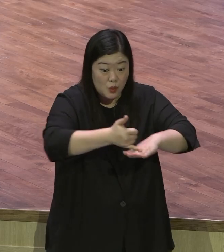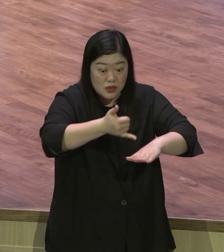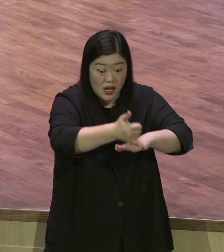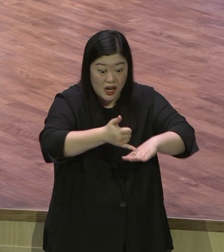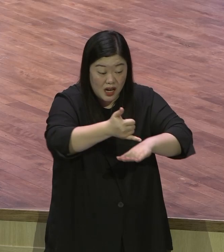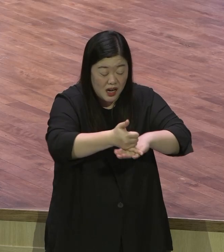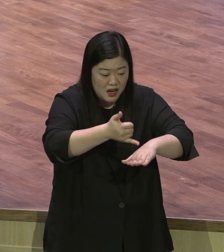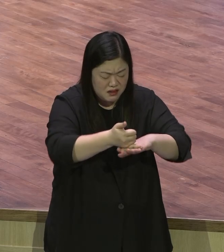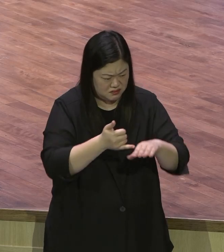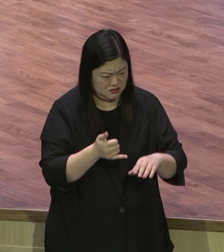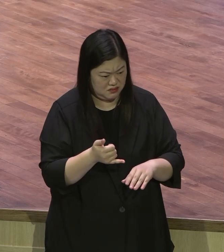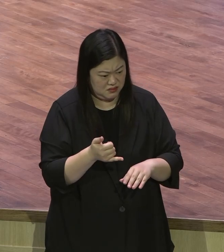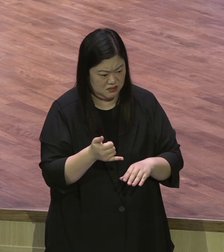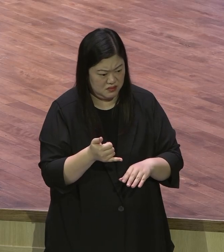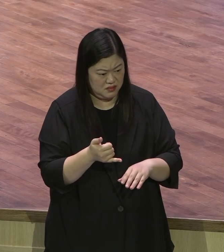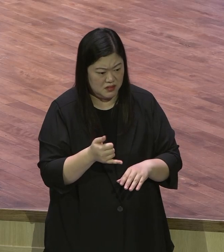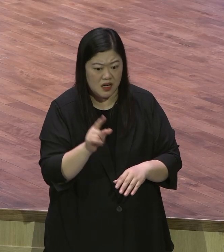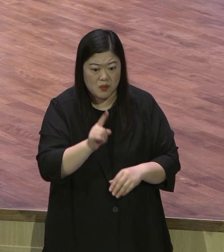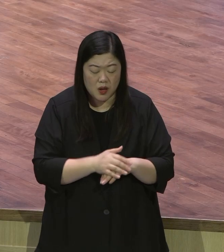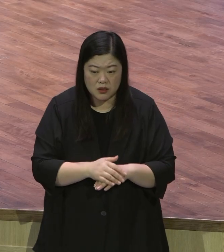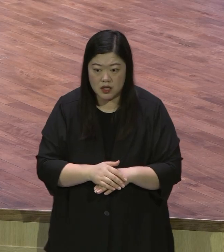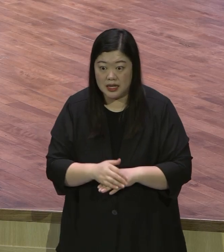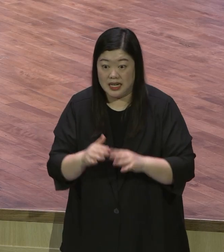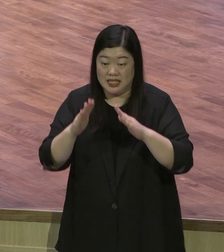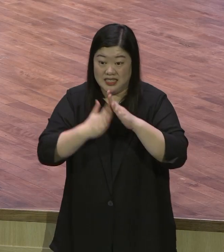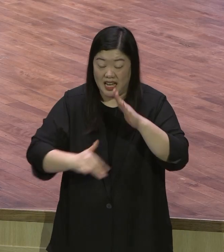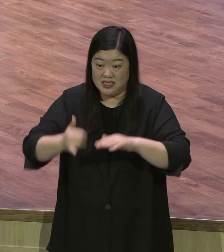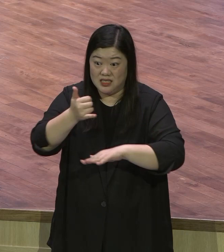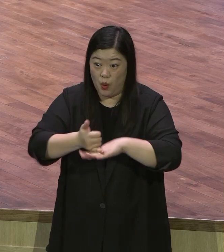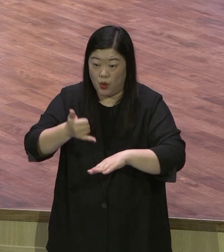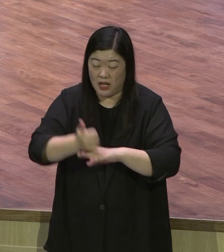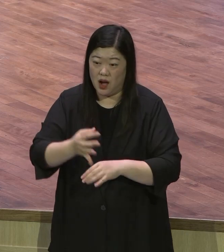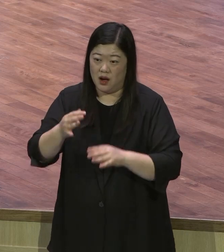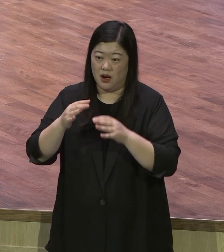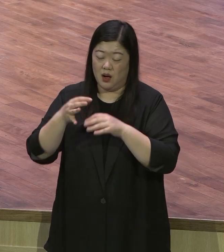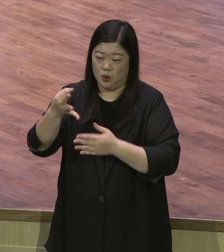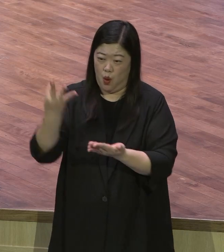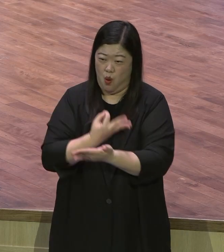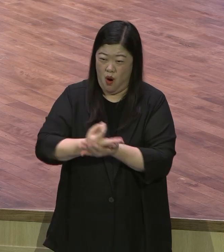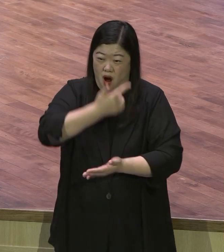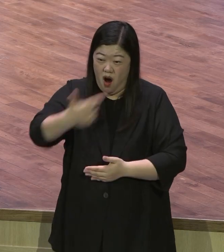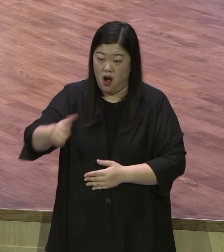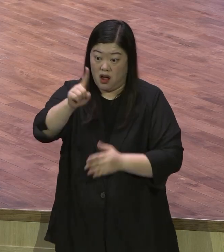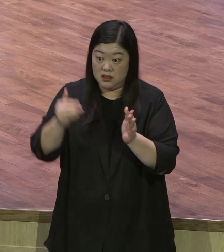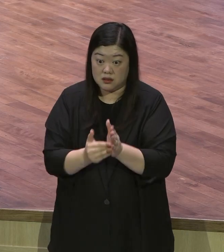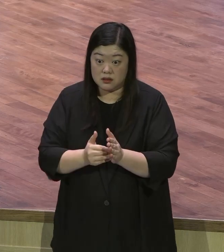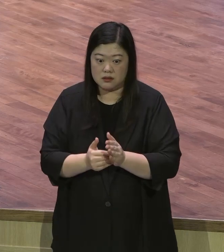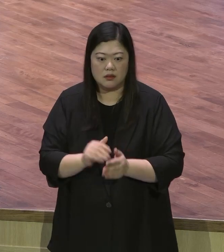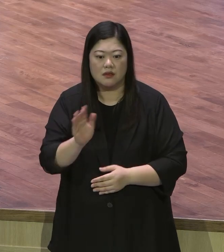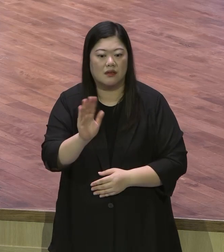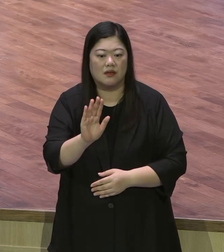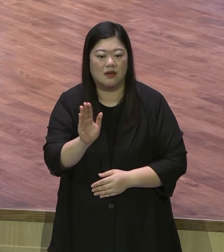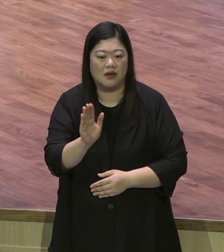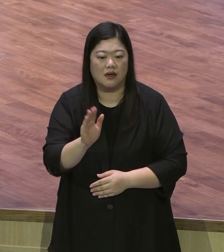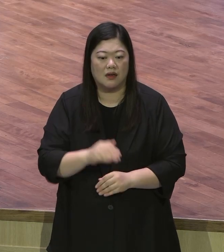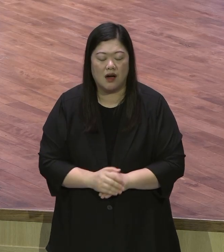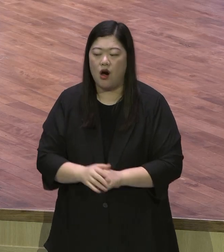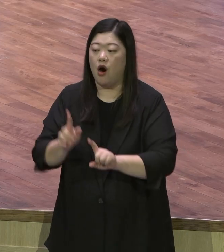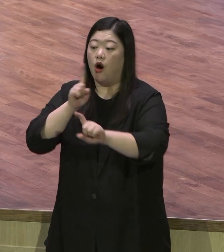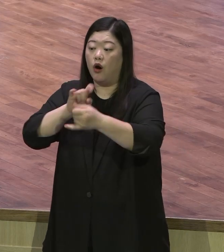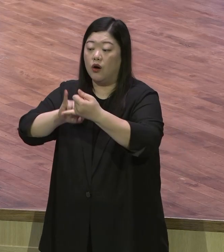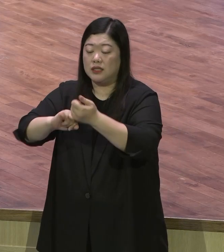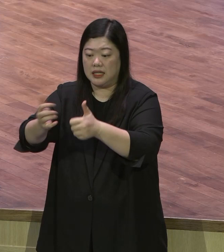산다 그 상관없어요. 뭐 성교했다 실패했다 상관없어요. 언약 속에 있냐 없냐, 언약의 여정 속에